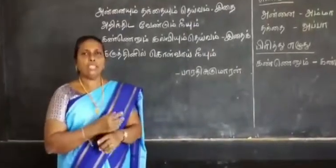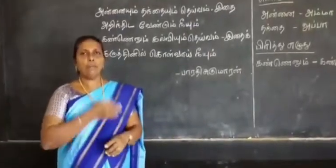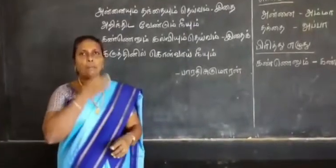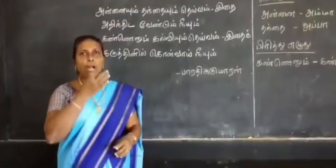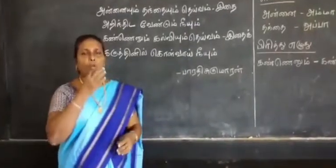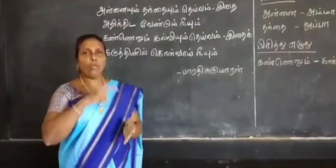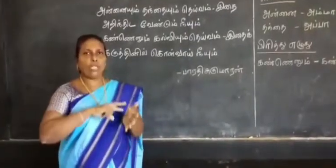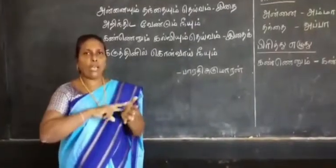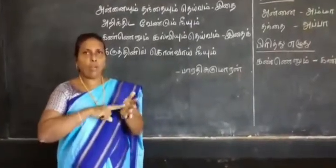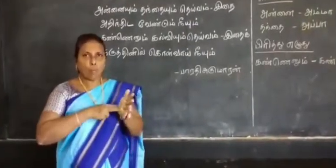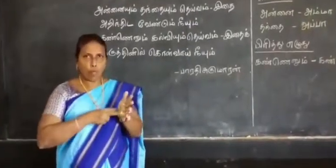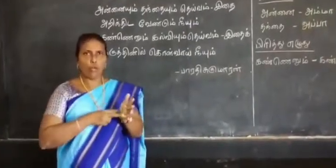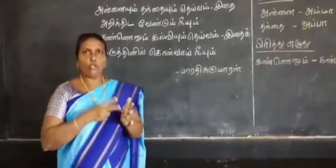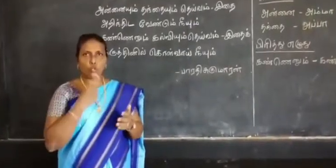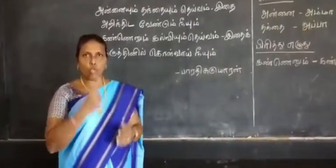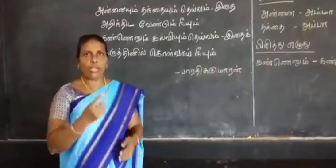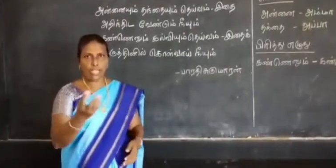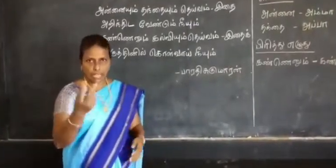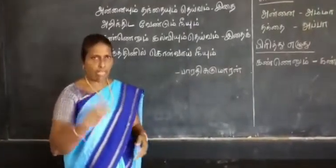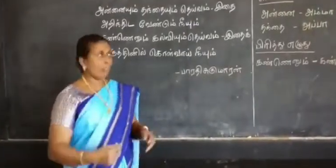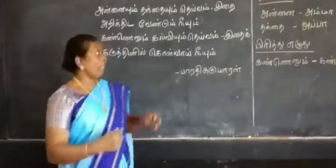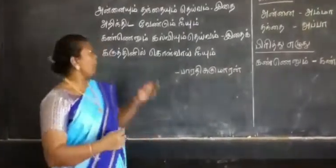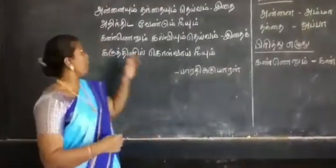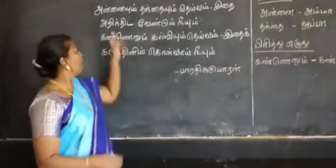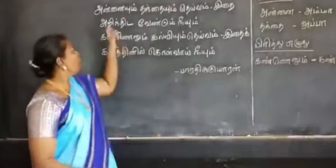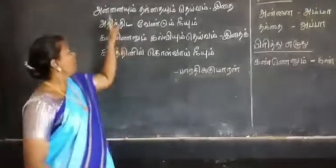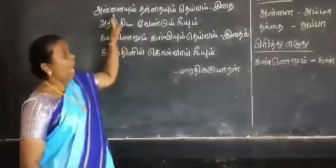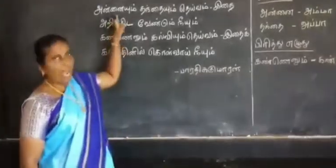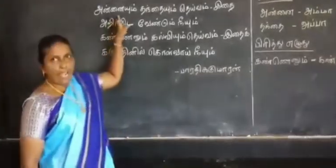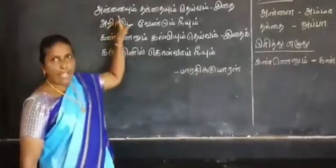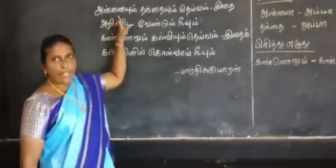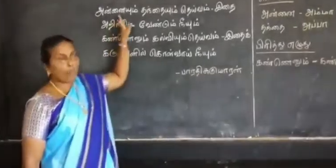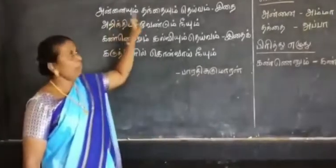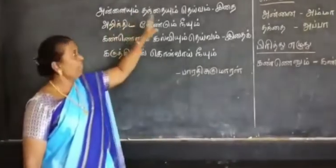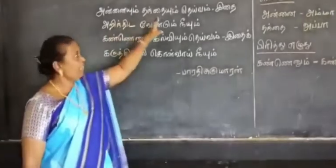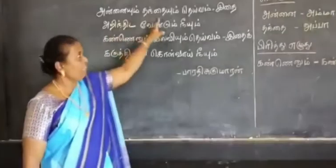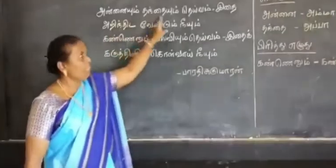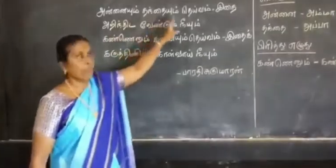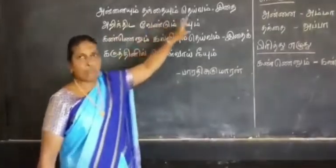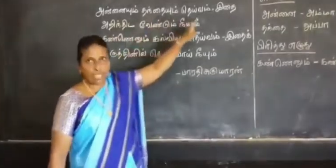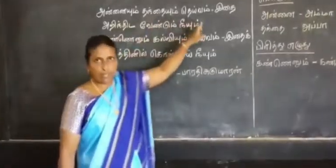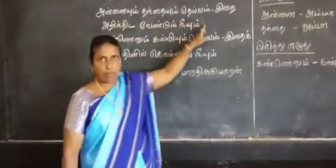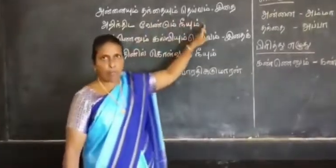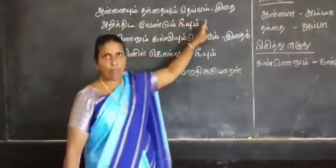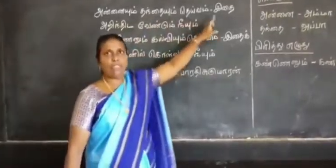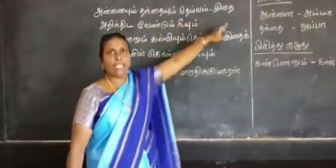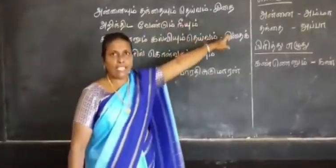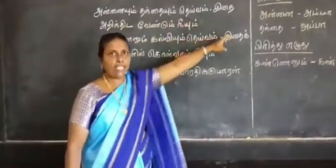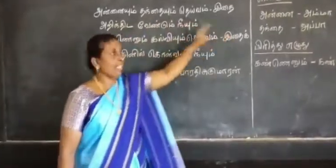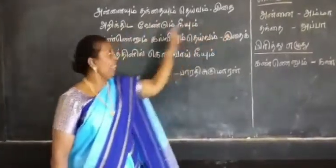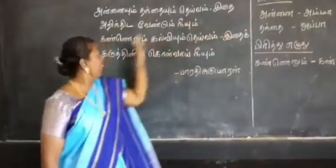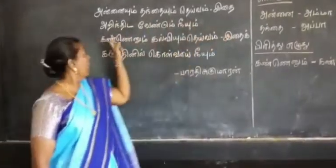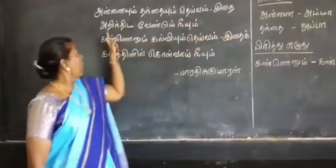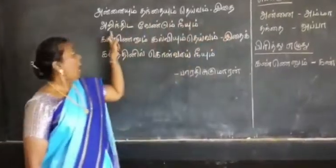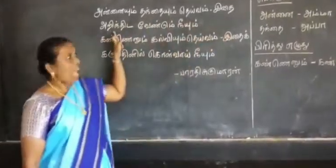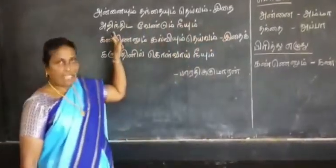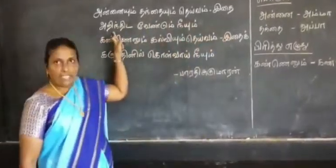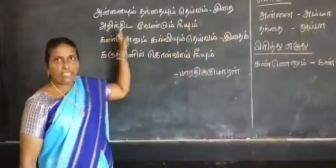ஆசிரியர் பாடலுடைய பொருள் சொல்றேன் கவனி. அன்னையும் தந்தையும் தெய்வம் இதை